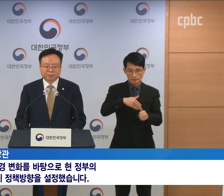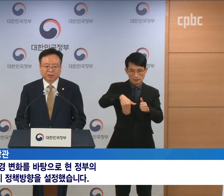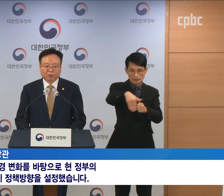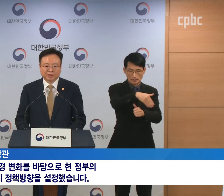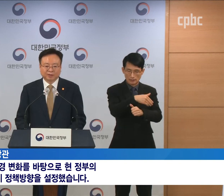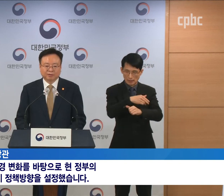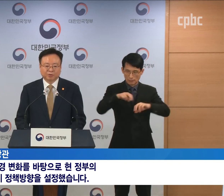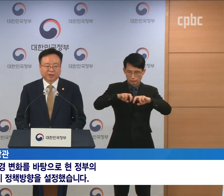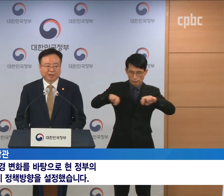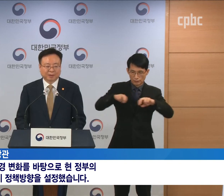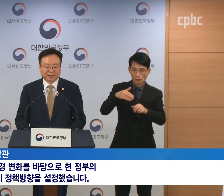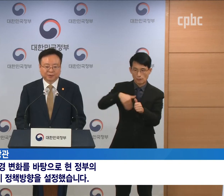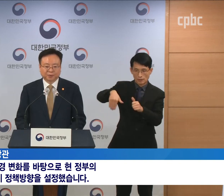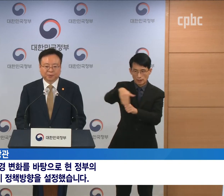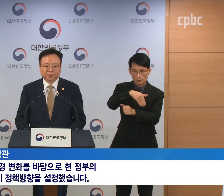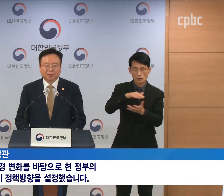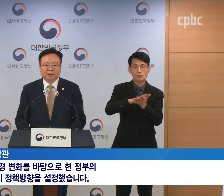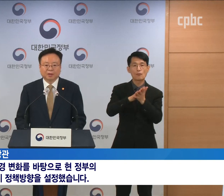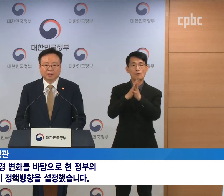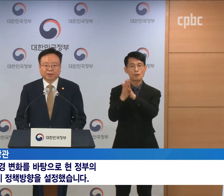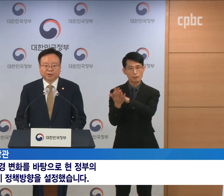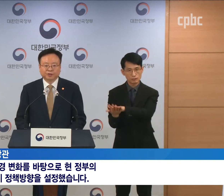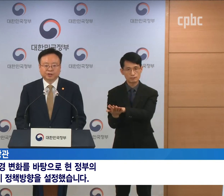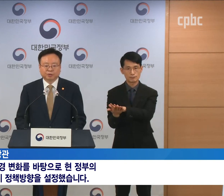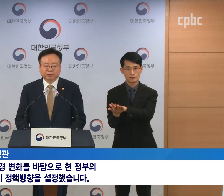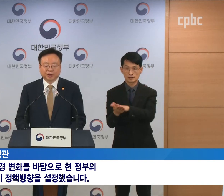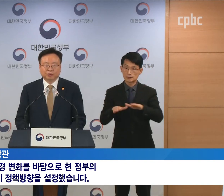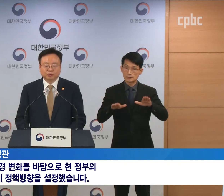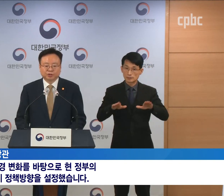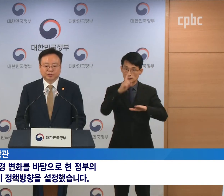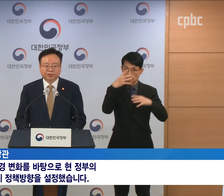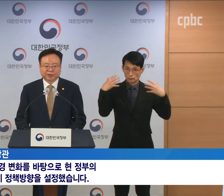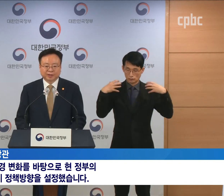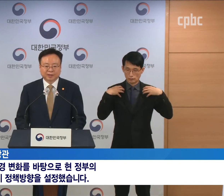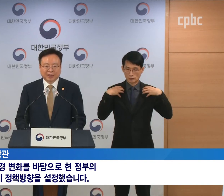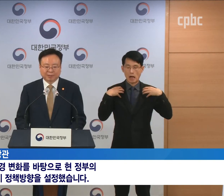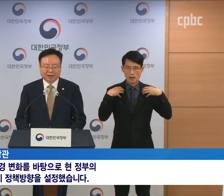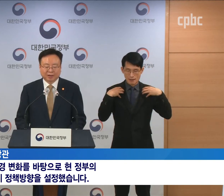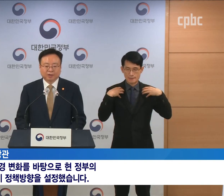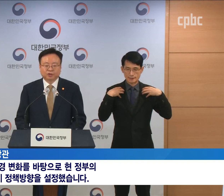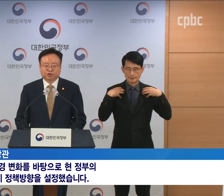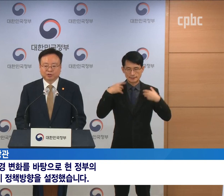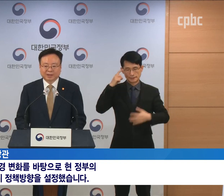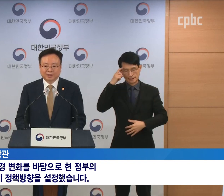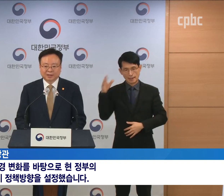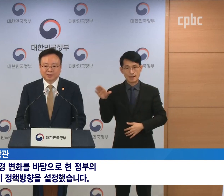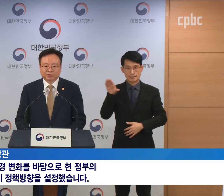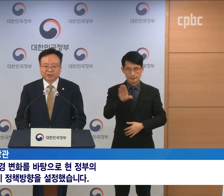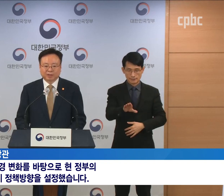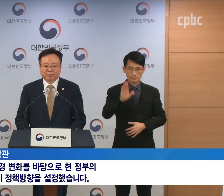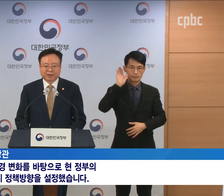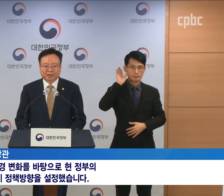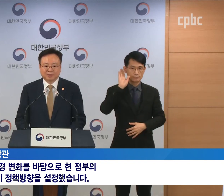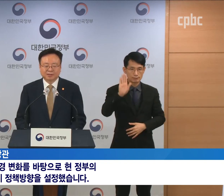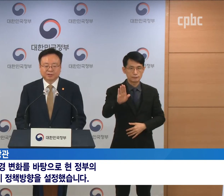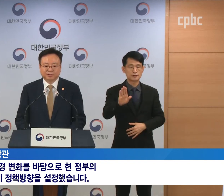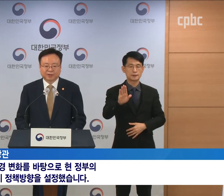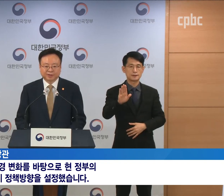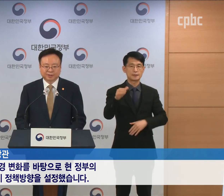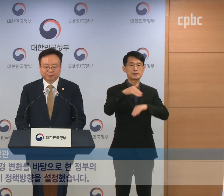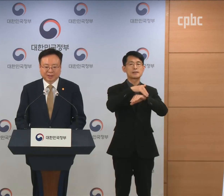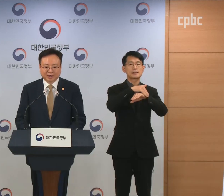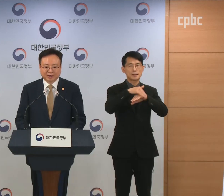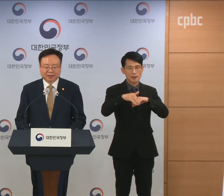여권 분석 및 환경변화를 바탕으로 현 정부의 국정철학을 담아 중장기 정책 방향을